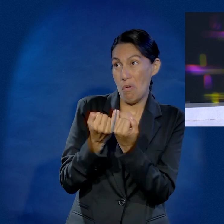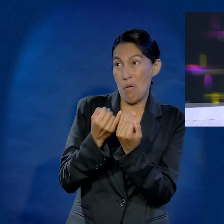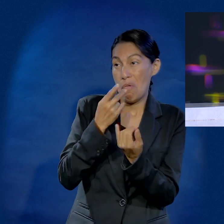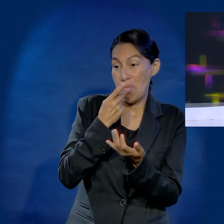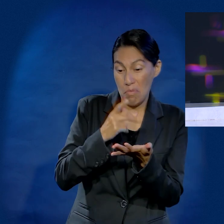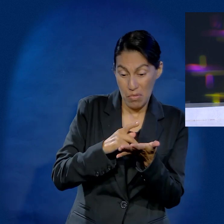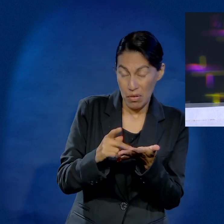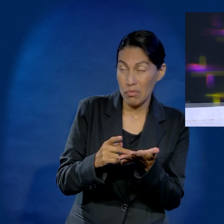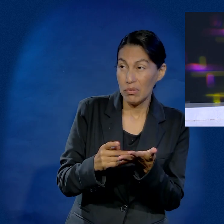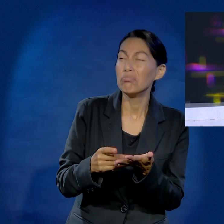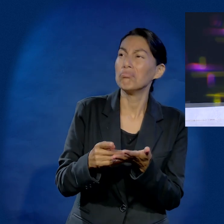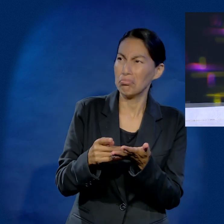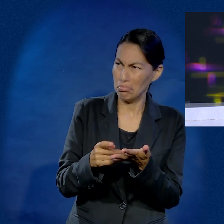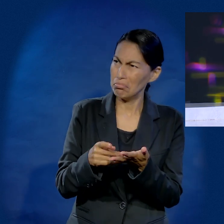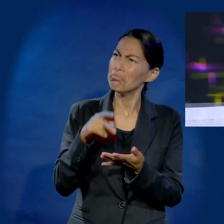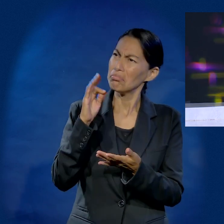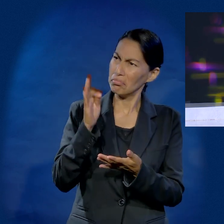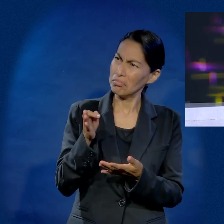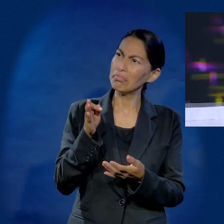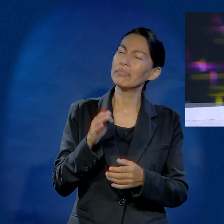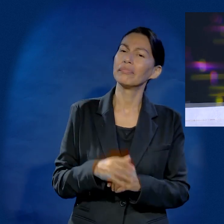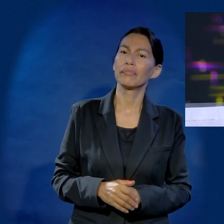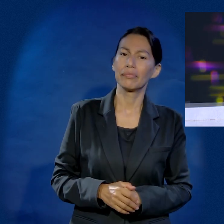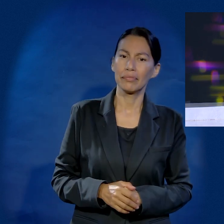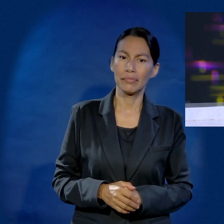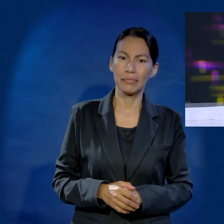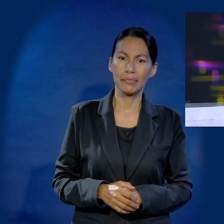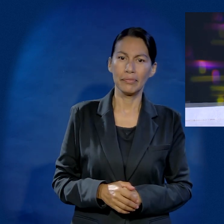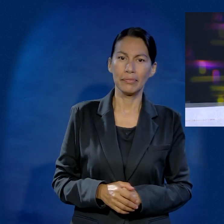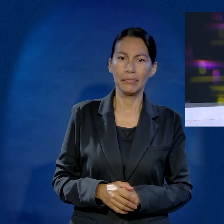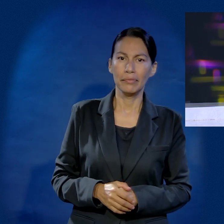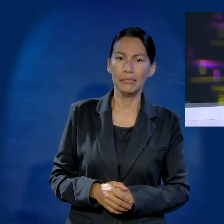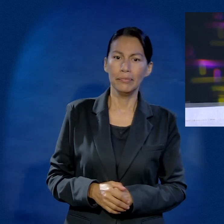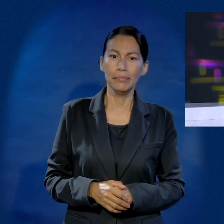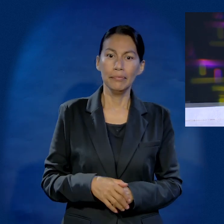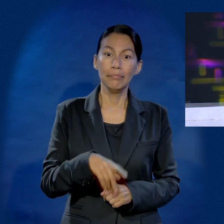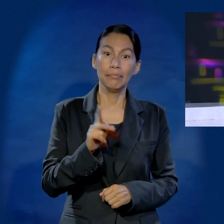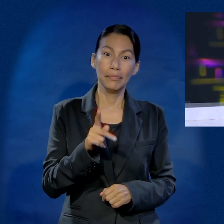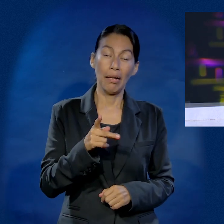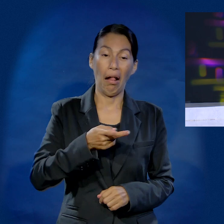si puedo quedarme como Pablo, pues me quedo solo.